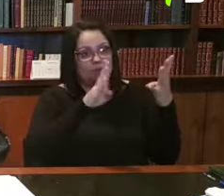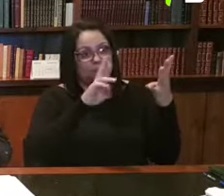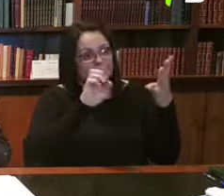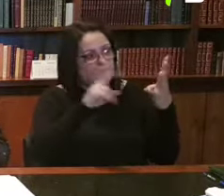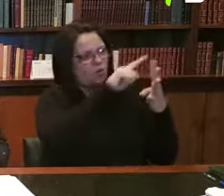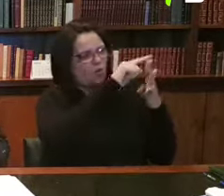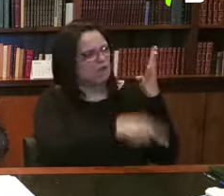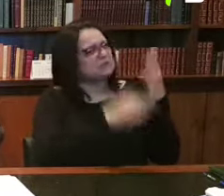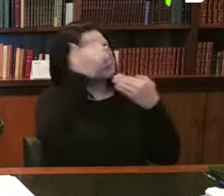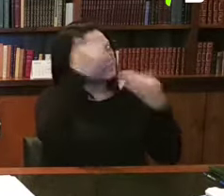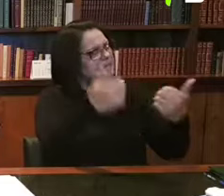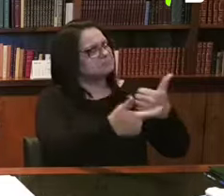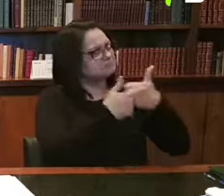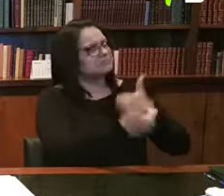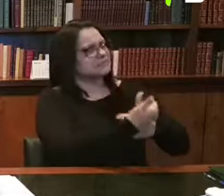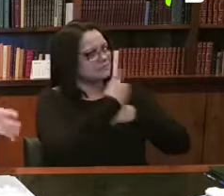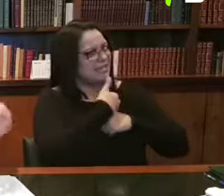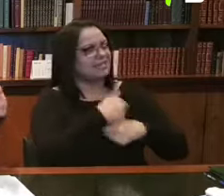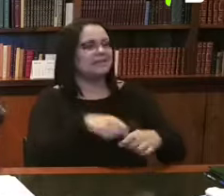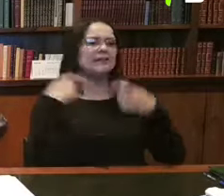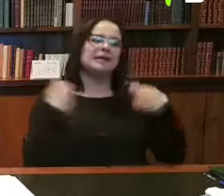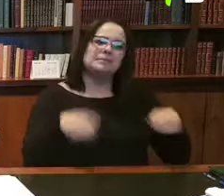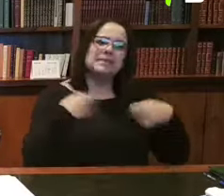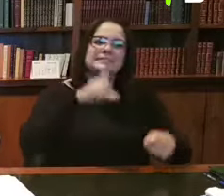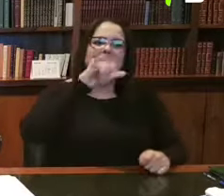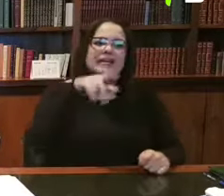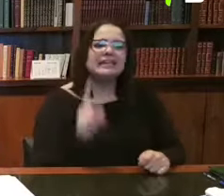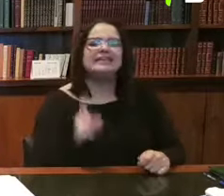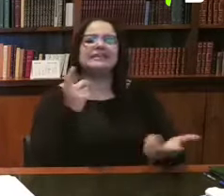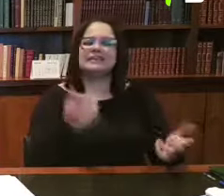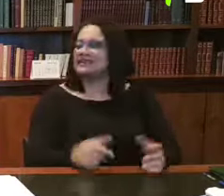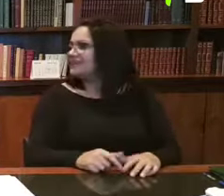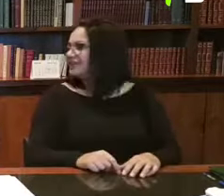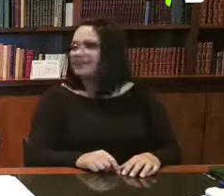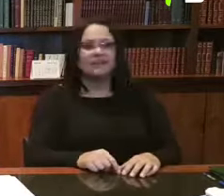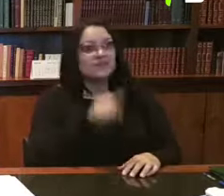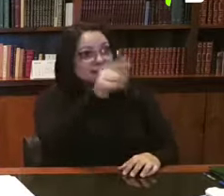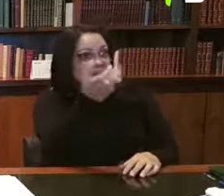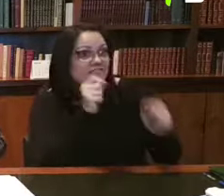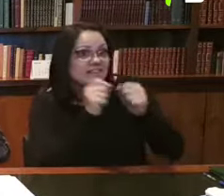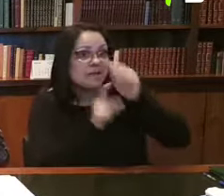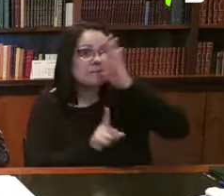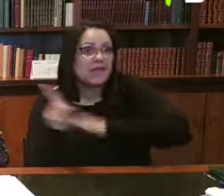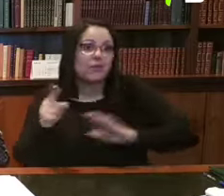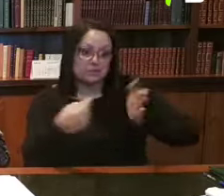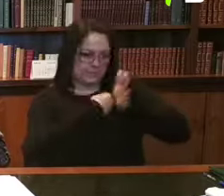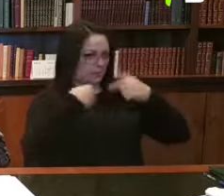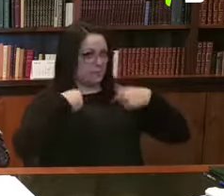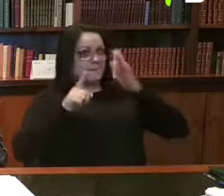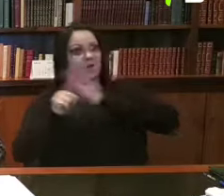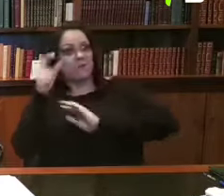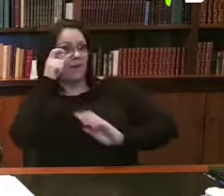quatro aí muito obrigado por nos seguir ele tem que ter um link aqui para ver se o a pergunta né que para ele vai para mim não o paulo guedes